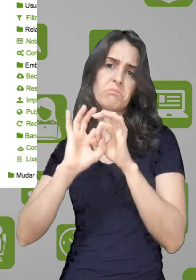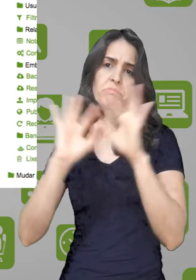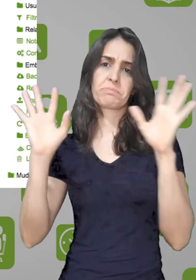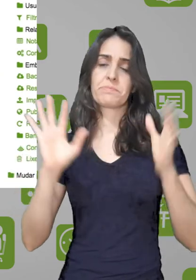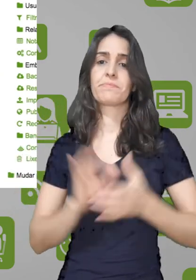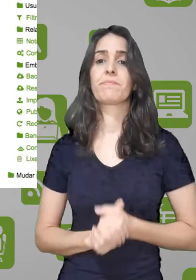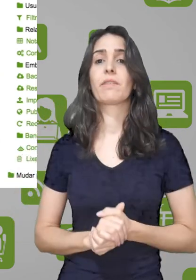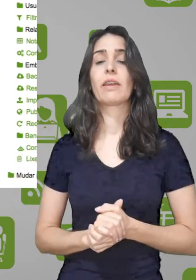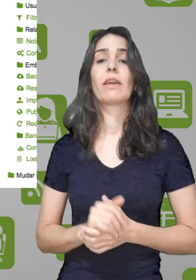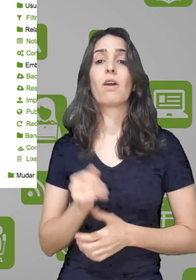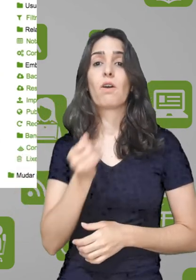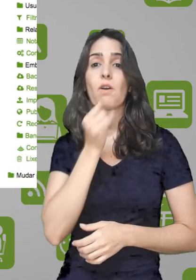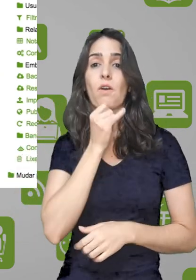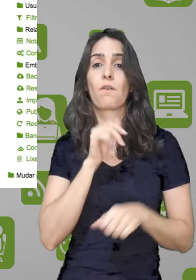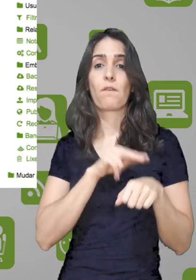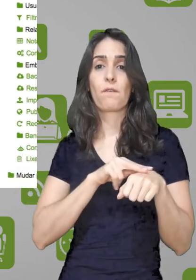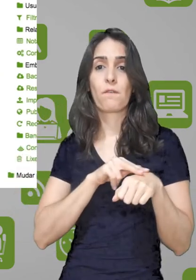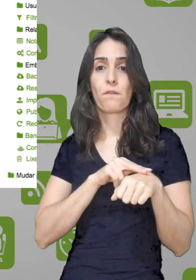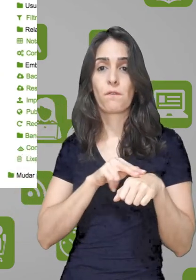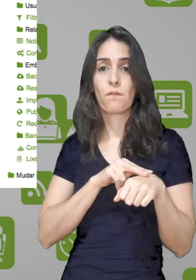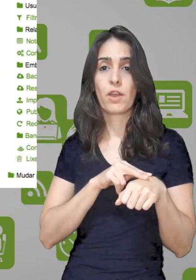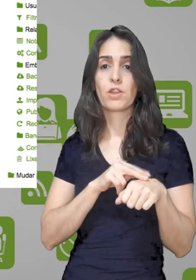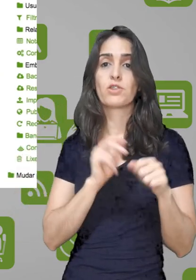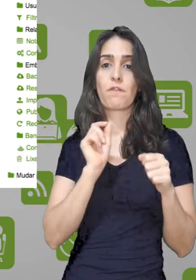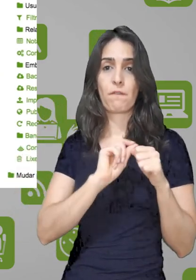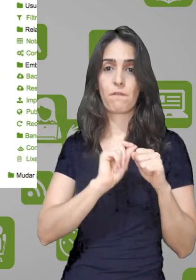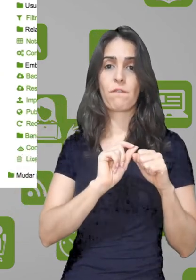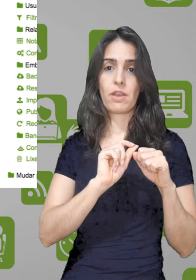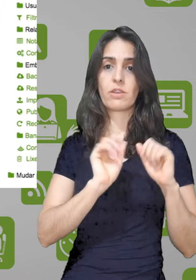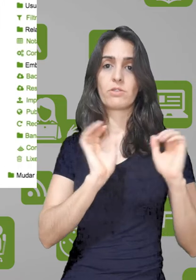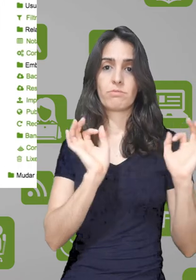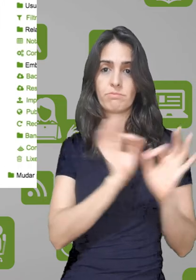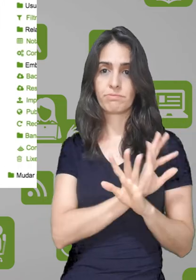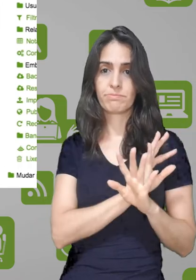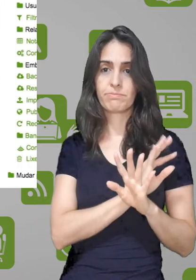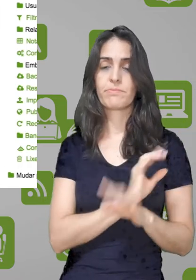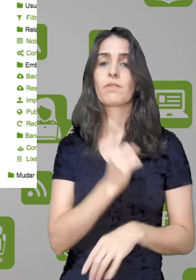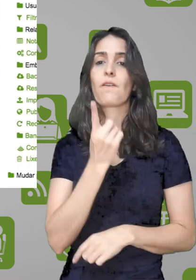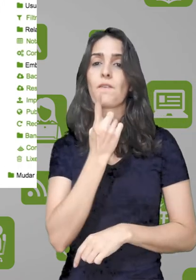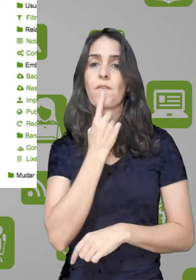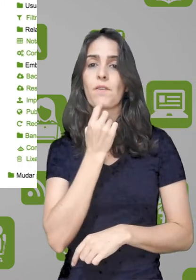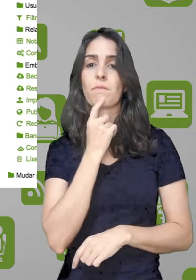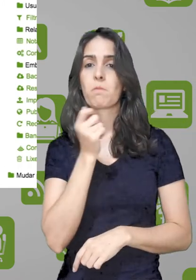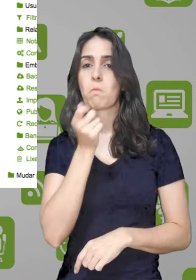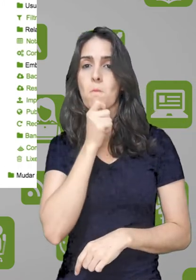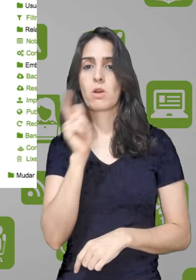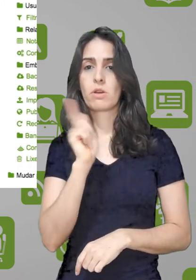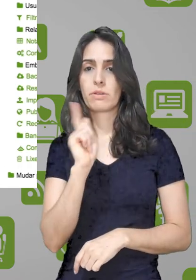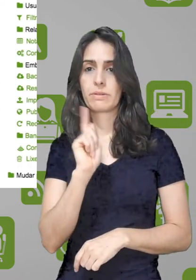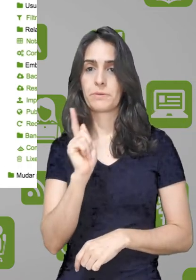ou não fez, ó, tá vendo aqui o verdinho e o X vermelhinho. Então, eu vou usar